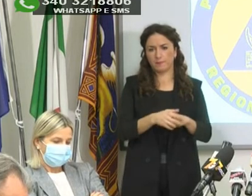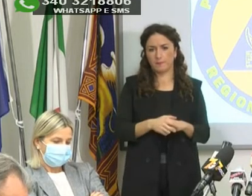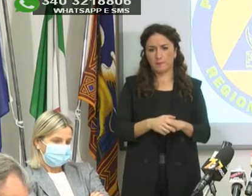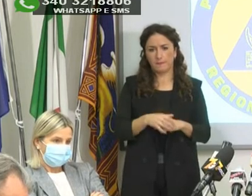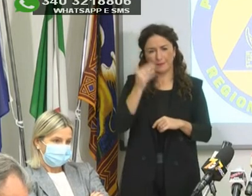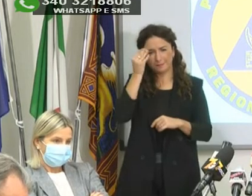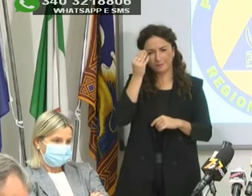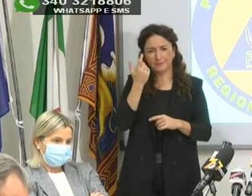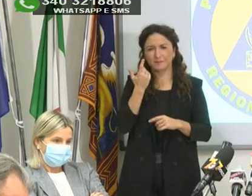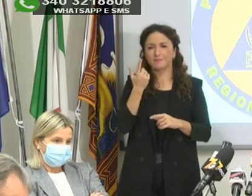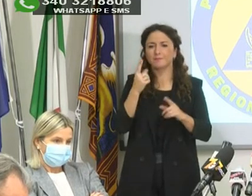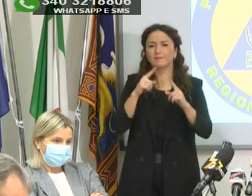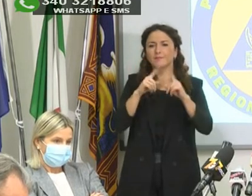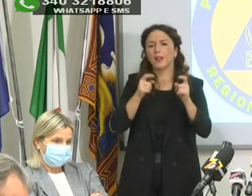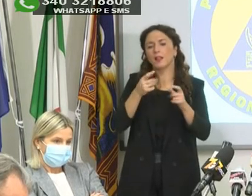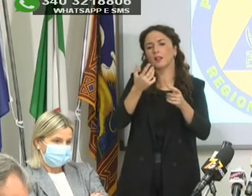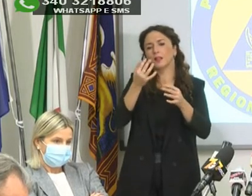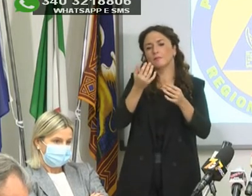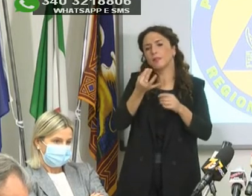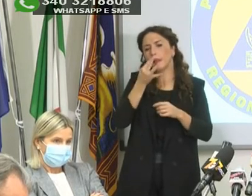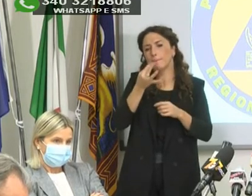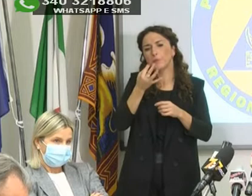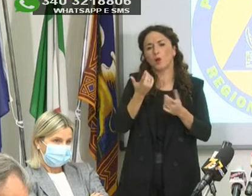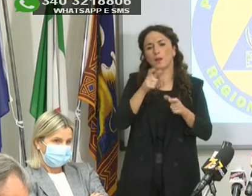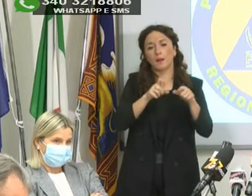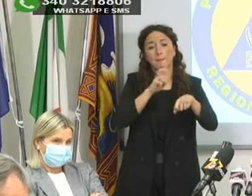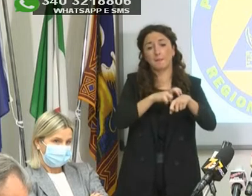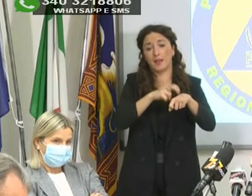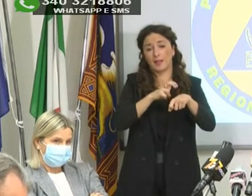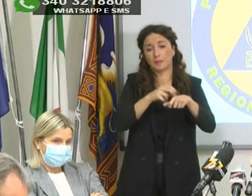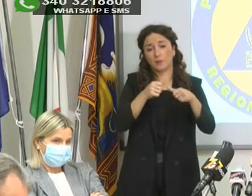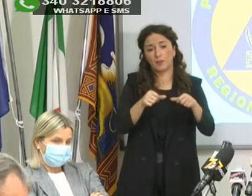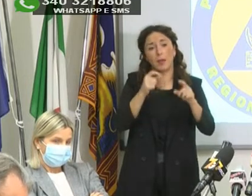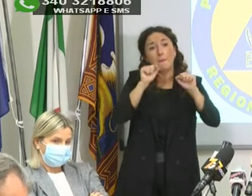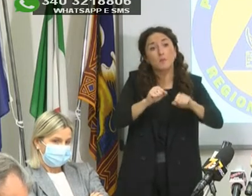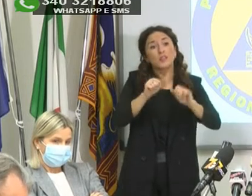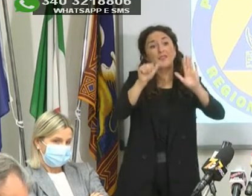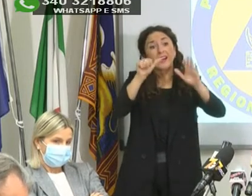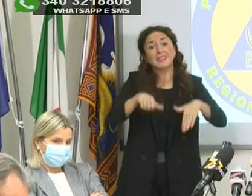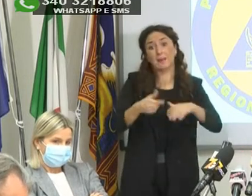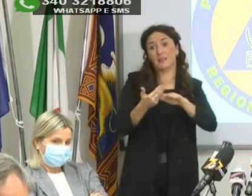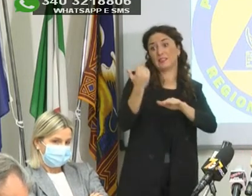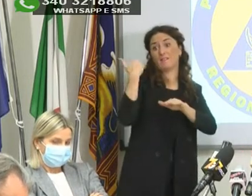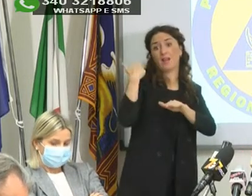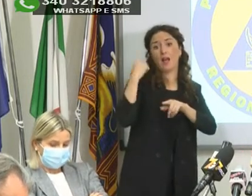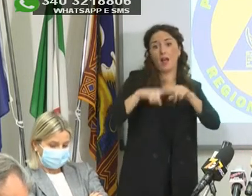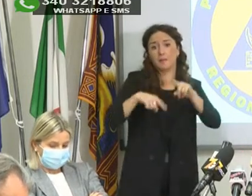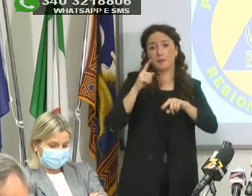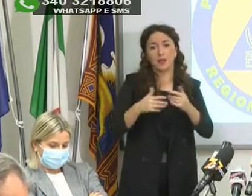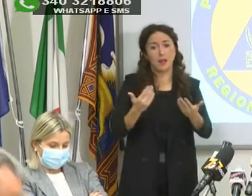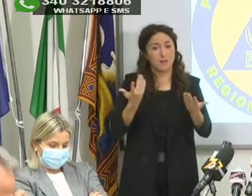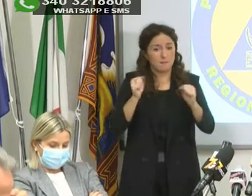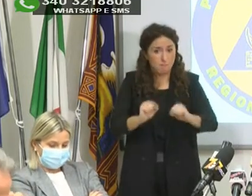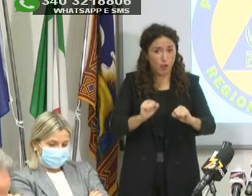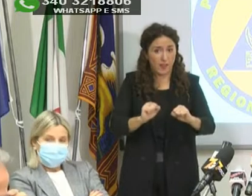Pensate alla vicenda dei tamponi medici di base, questa poteva essere risolta 6 mesi fa, ad aprile, non so,